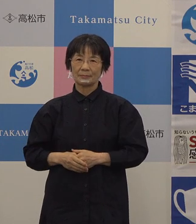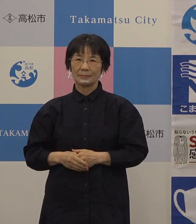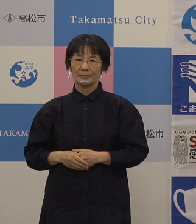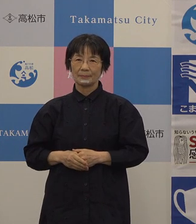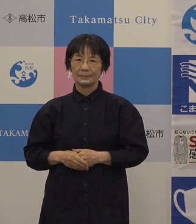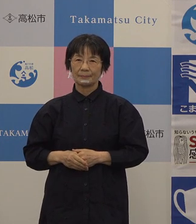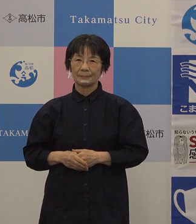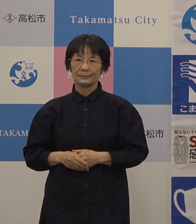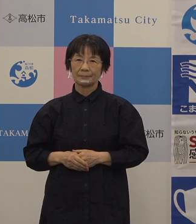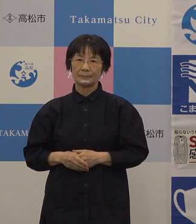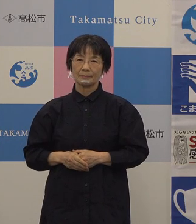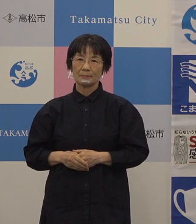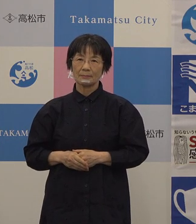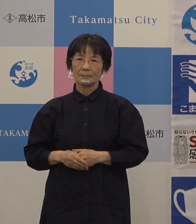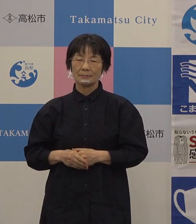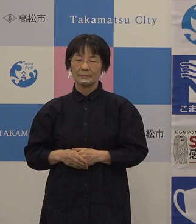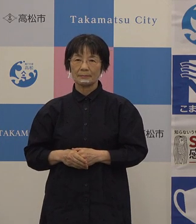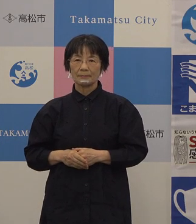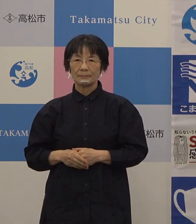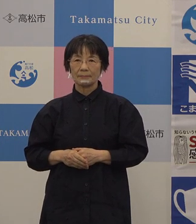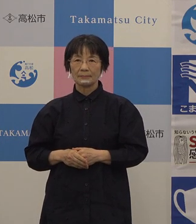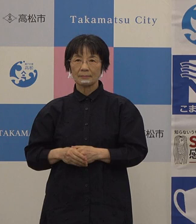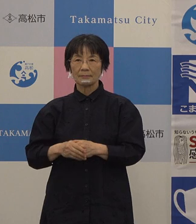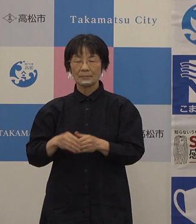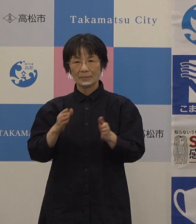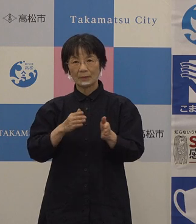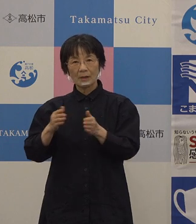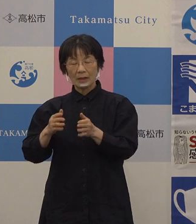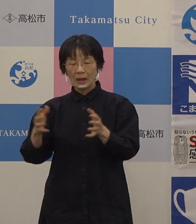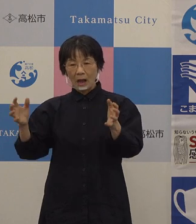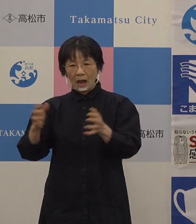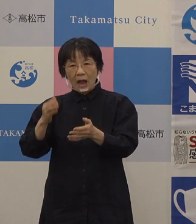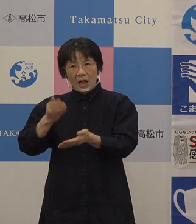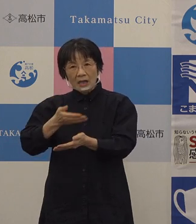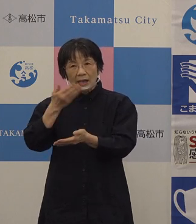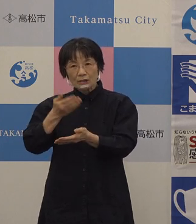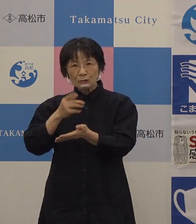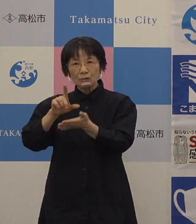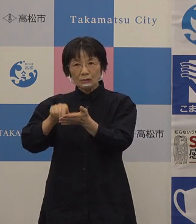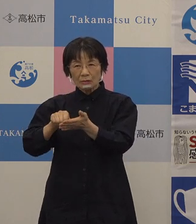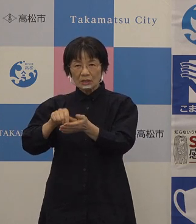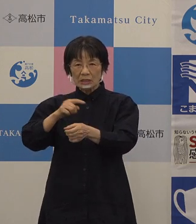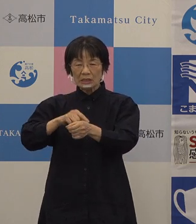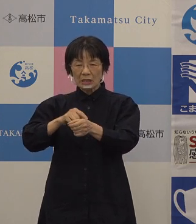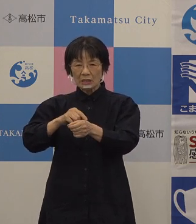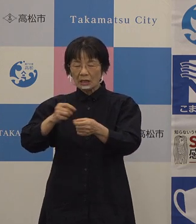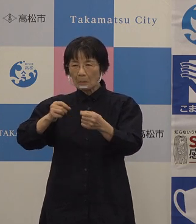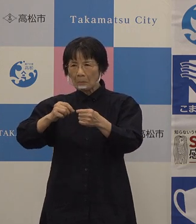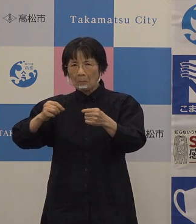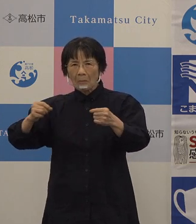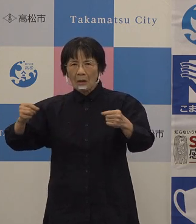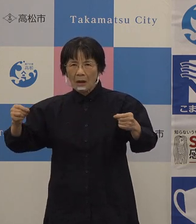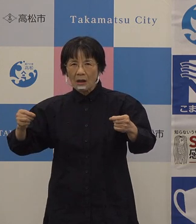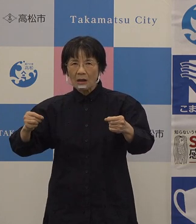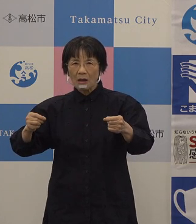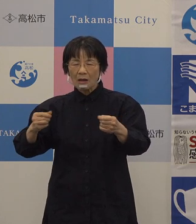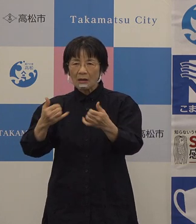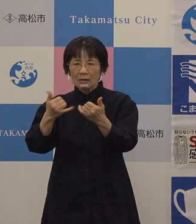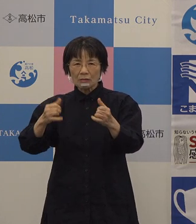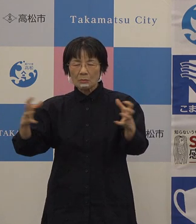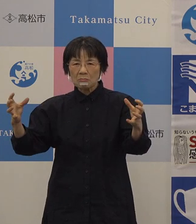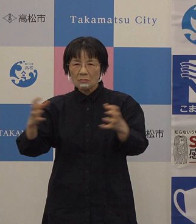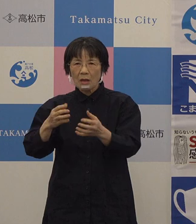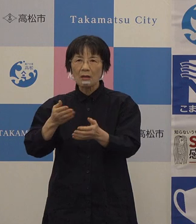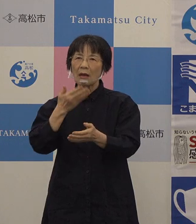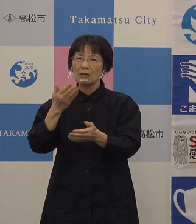。また会食等につきましても長時間大人数の会食は感染リスクが高まります